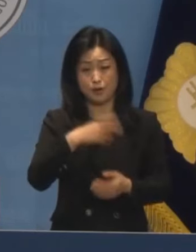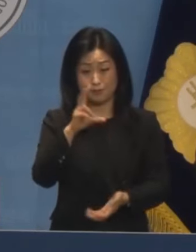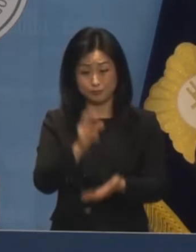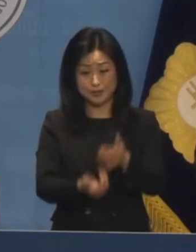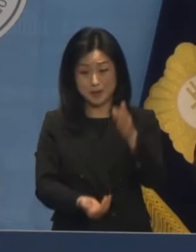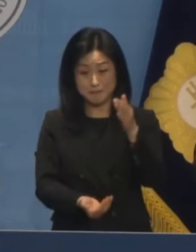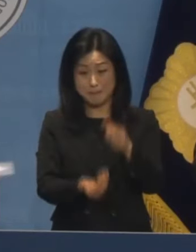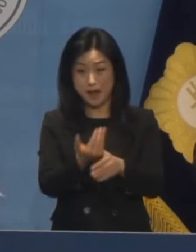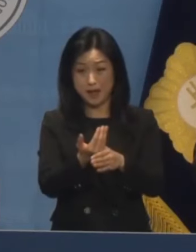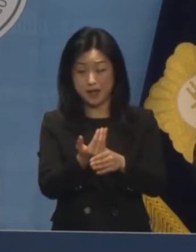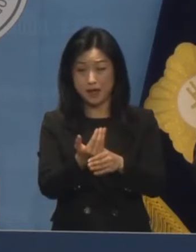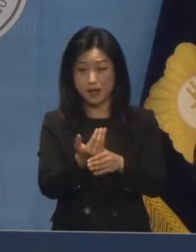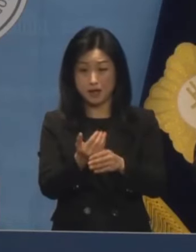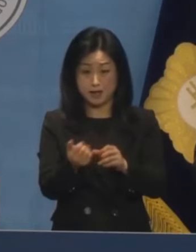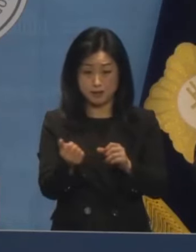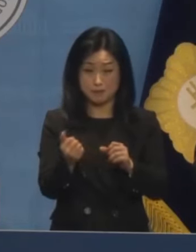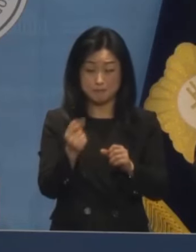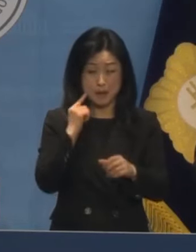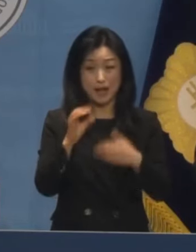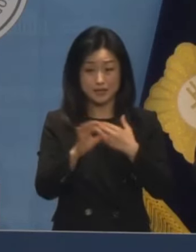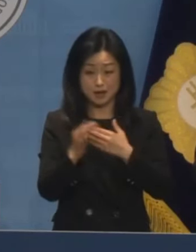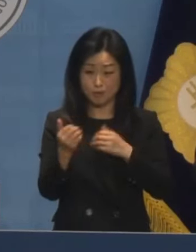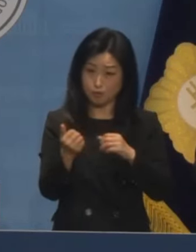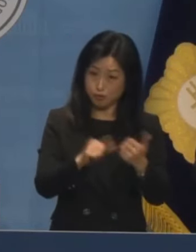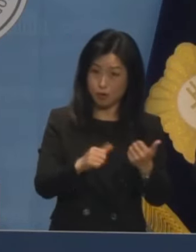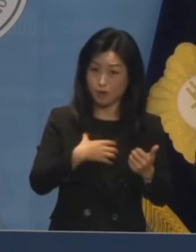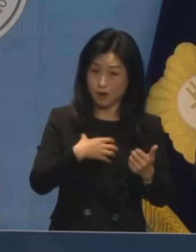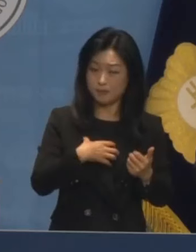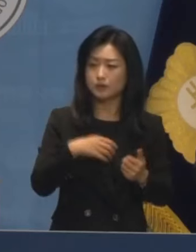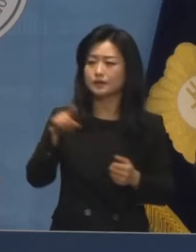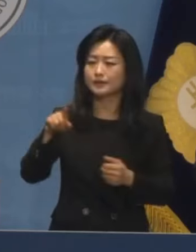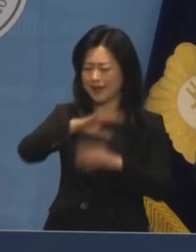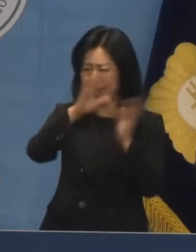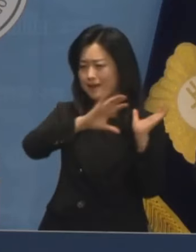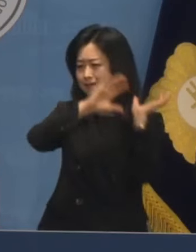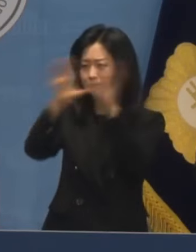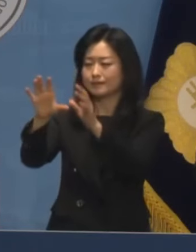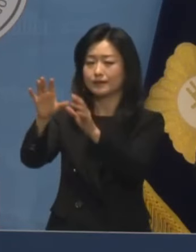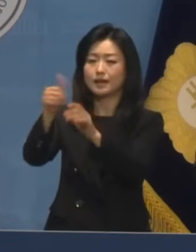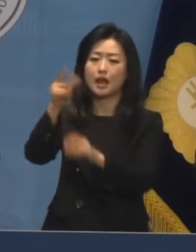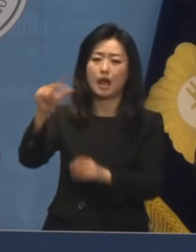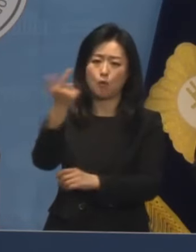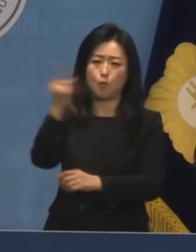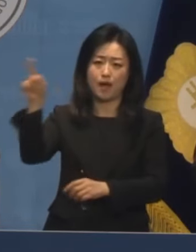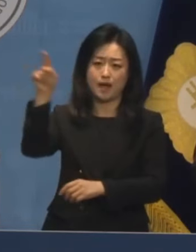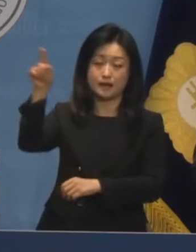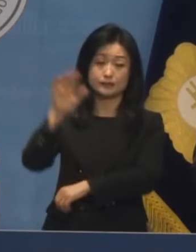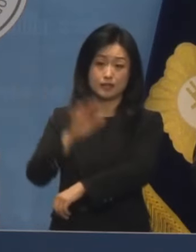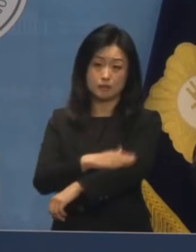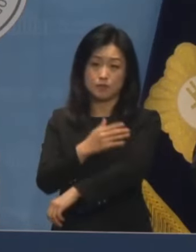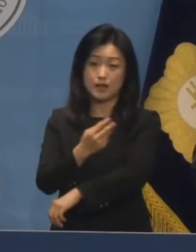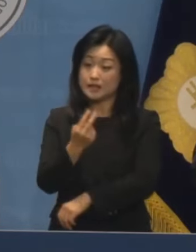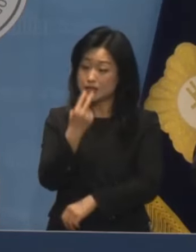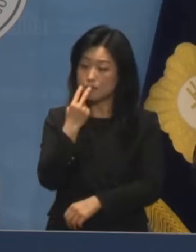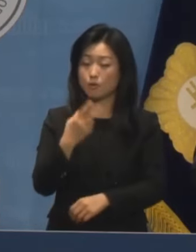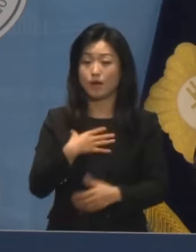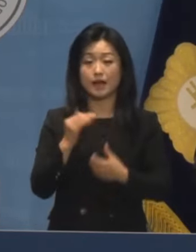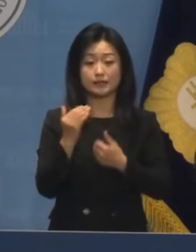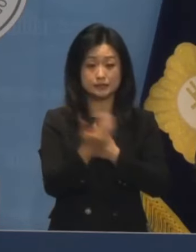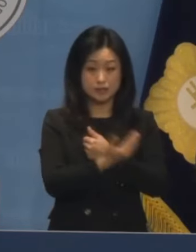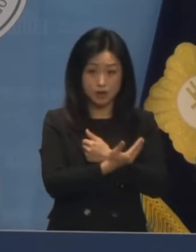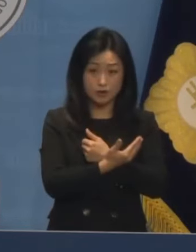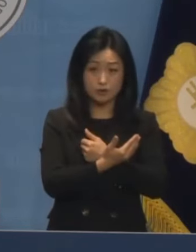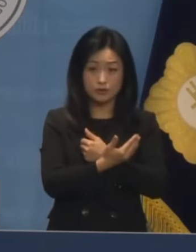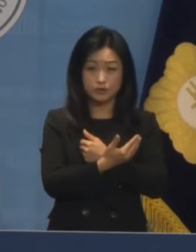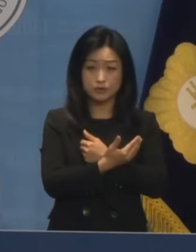사태가 발생한다면이는 전적으로 한화 오션의 책임입니다 노동자들의 생명과 안전은 기업의